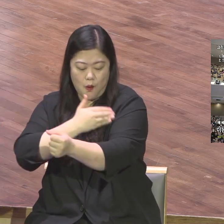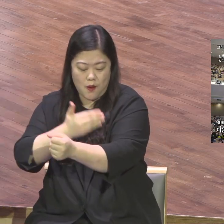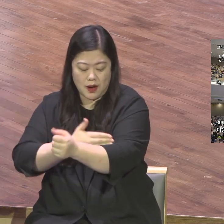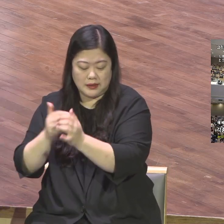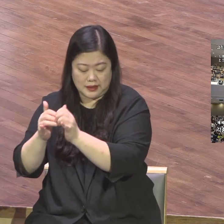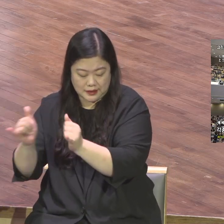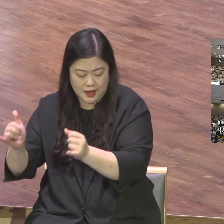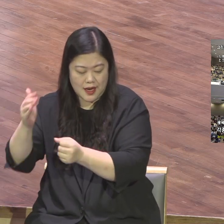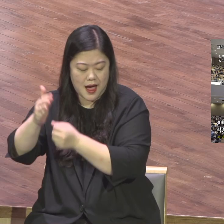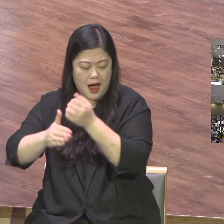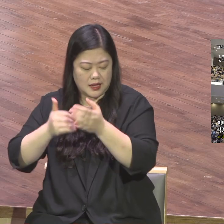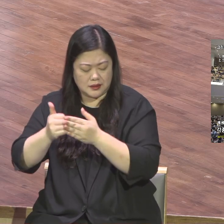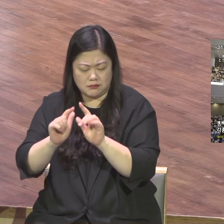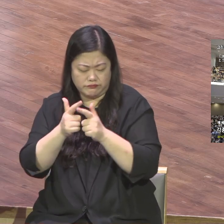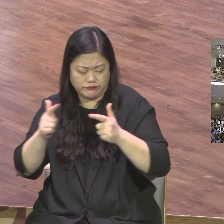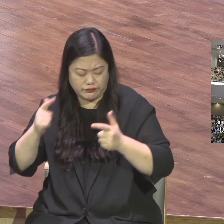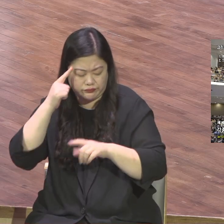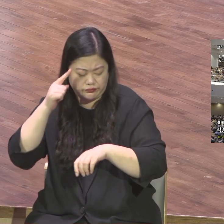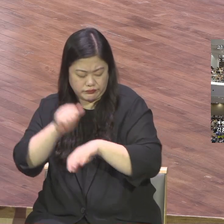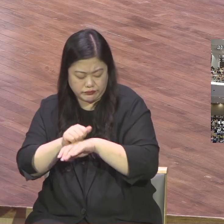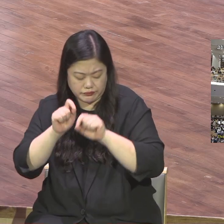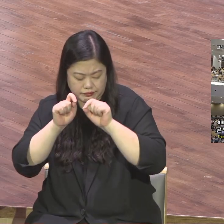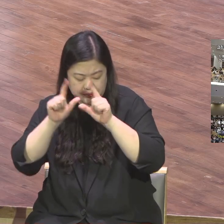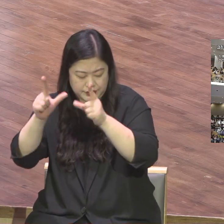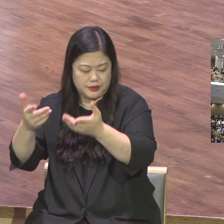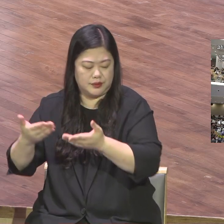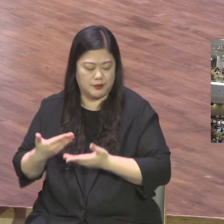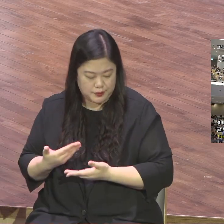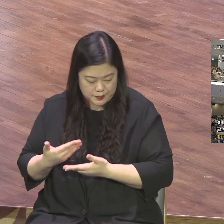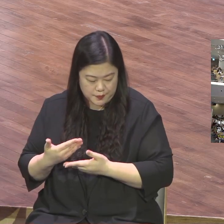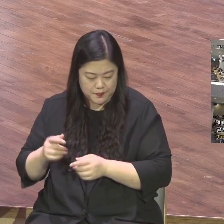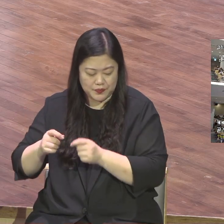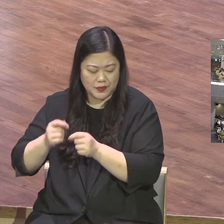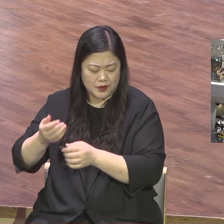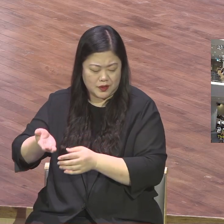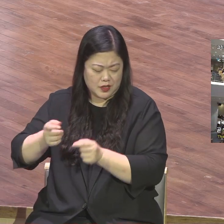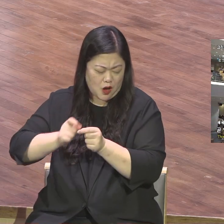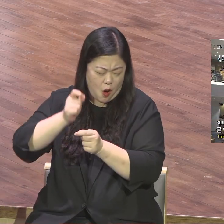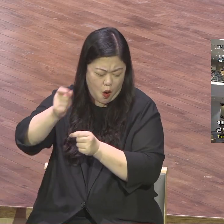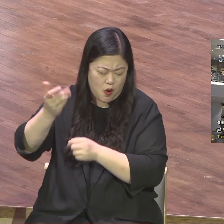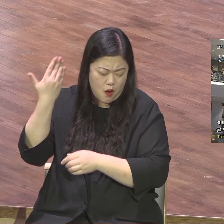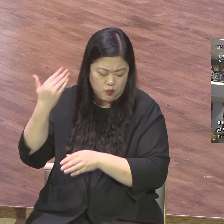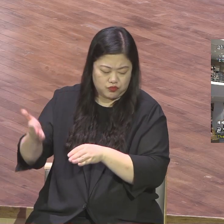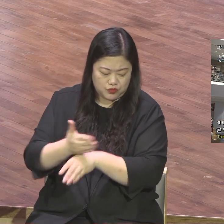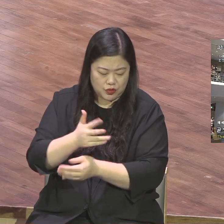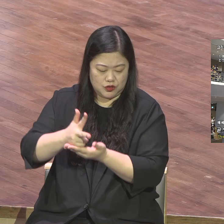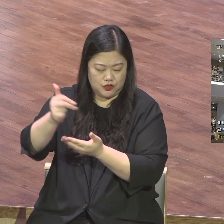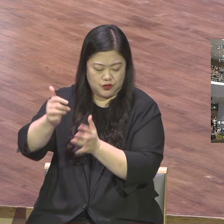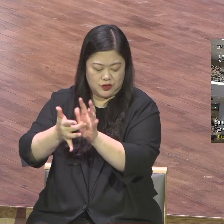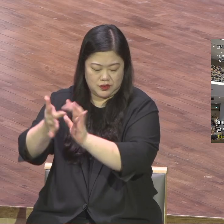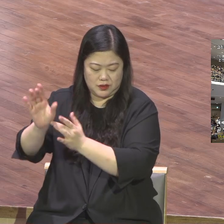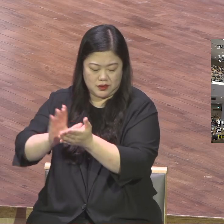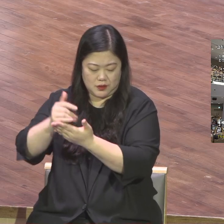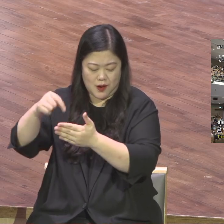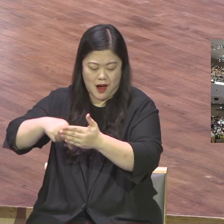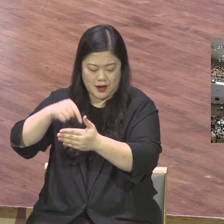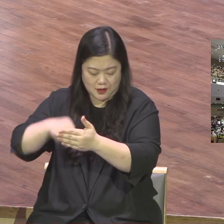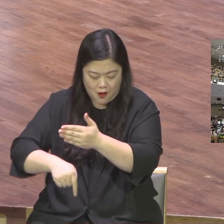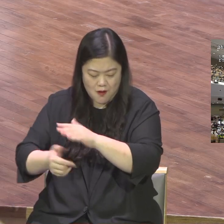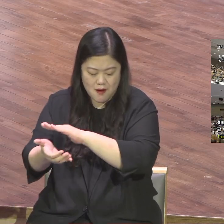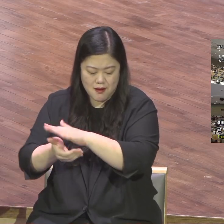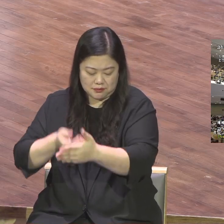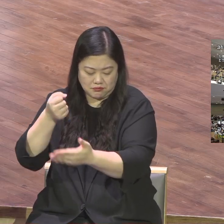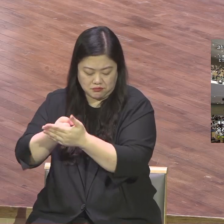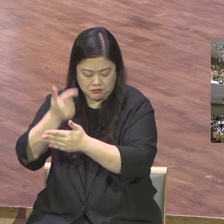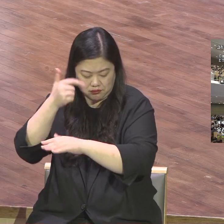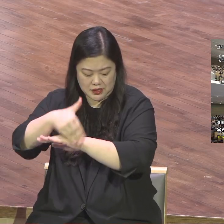권세자들에게 하나님의 각종 지혜를 알게 하려 하심이니 곧 영원부터 우리 주 그리스도 예수 안에서 예정하신